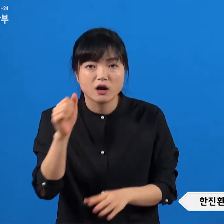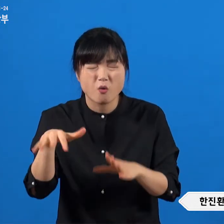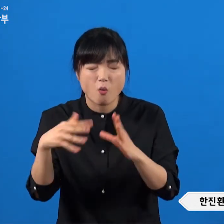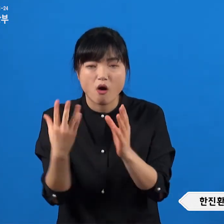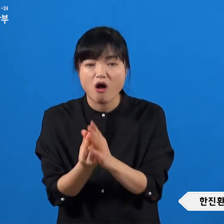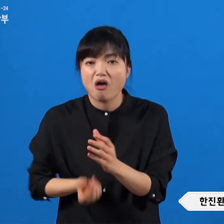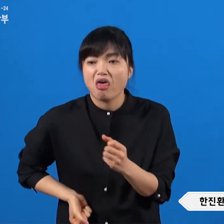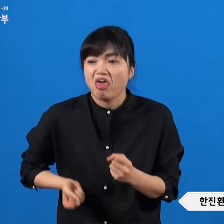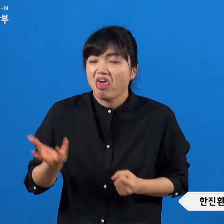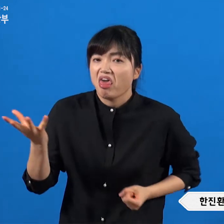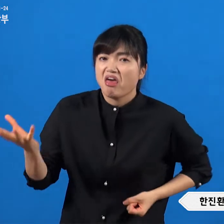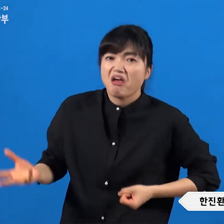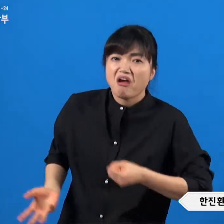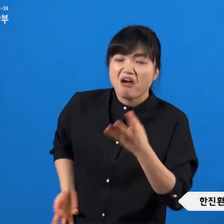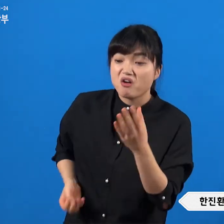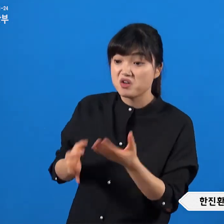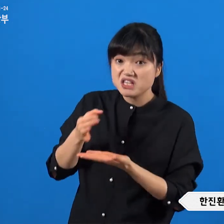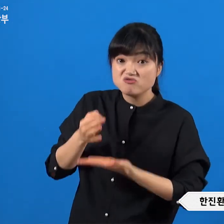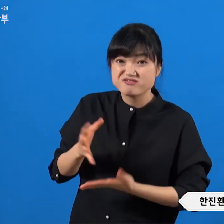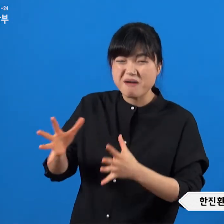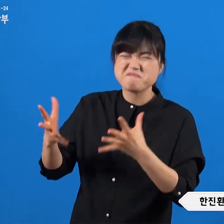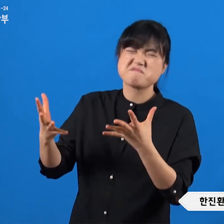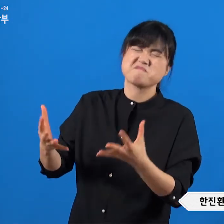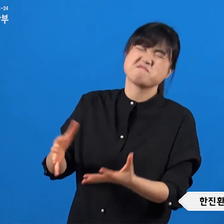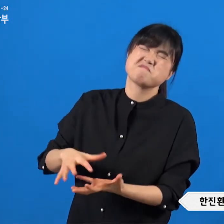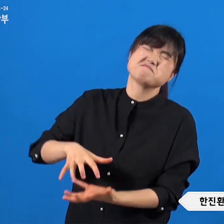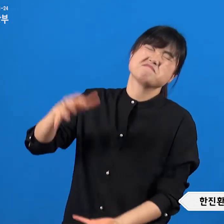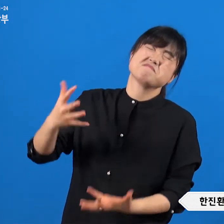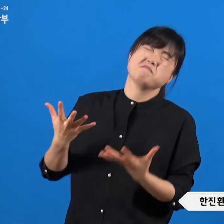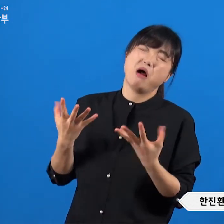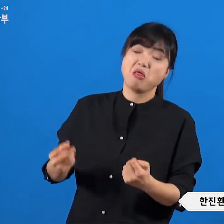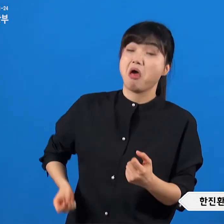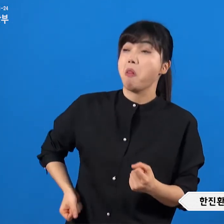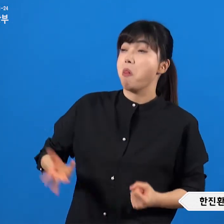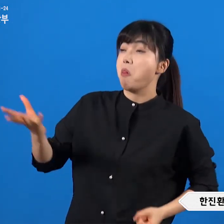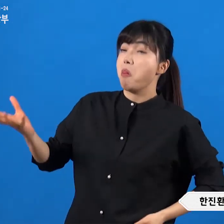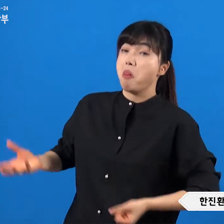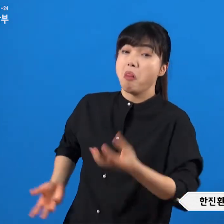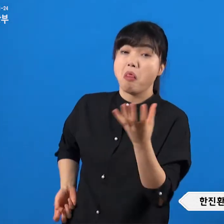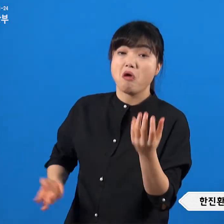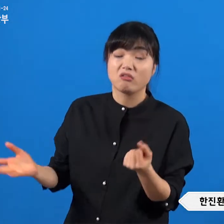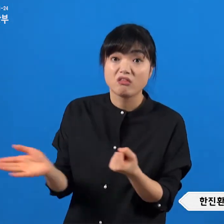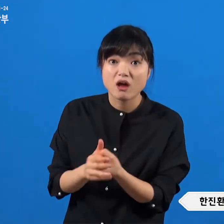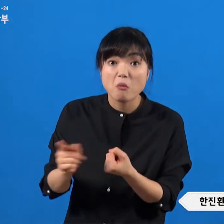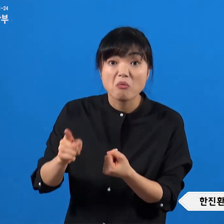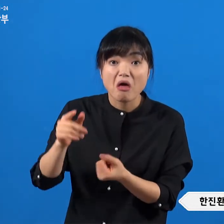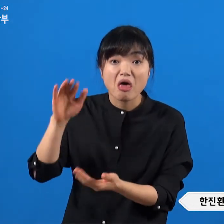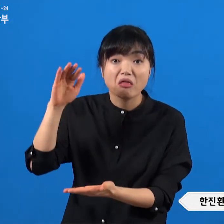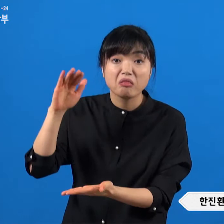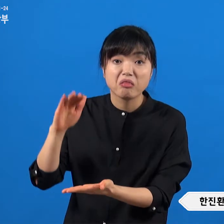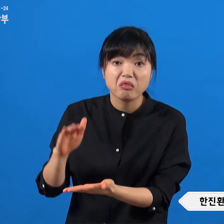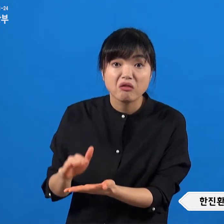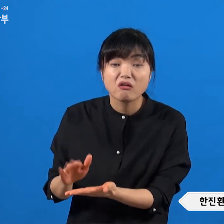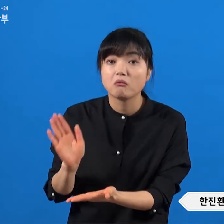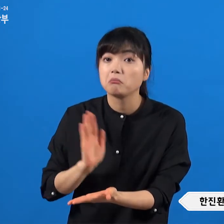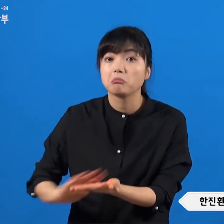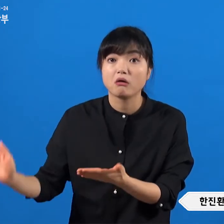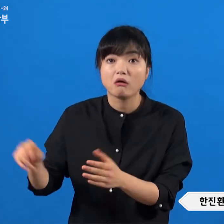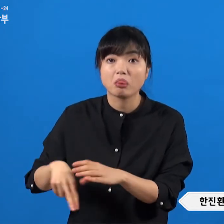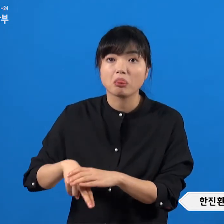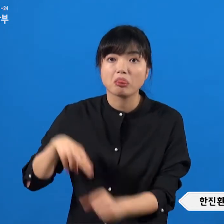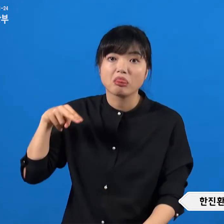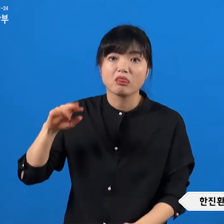아무리 많은 유산을 받았어도 그렇게 흥청망청 쓰는데 그게 얼마나 가겠습니까?